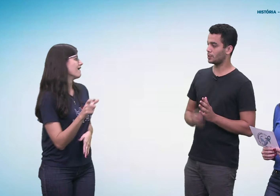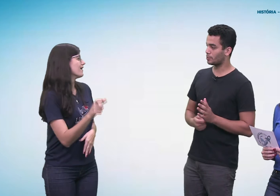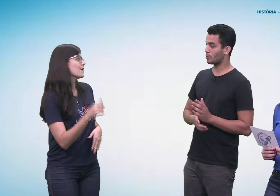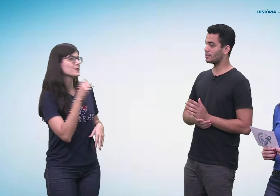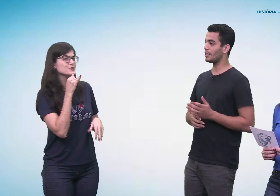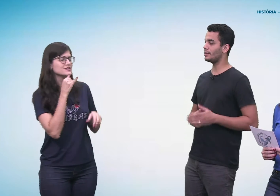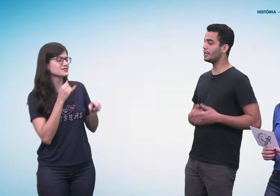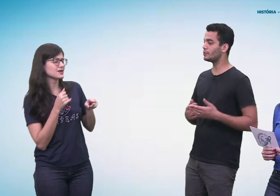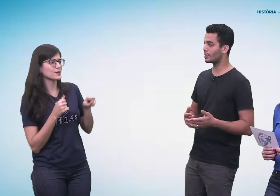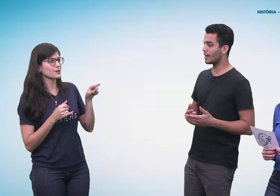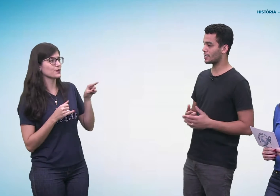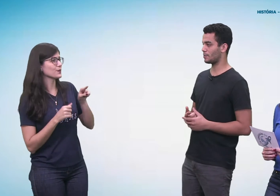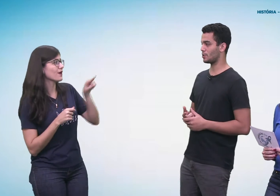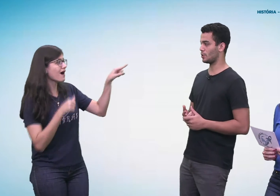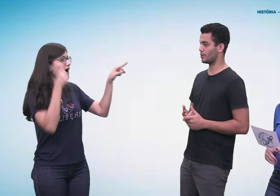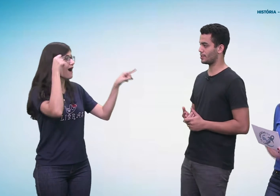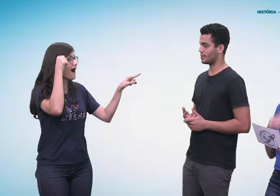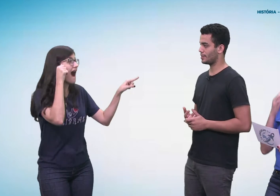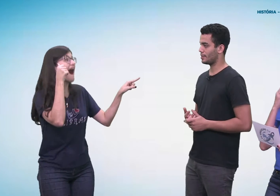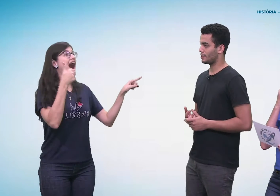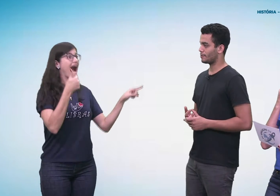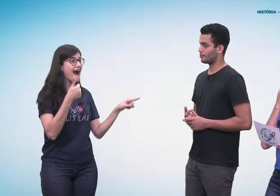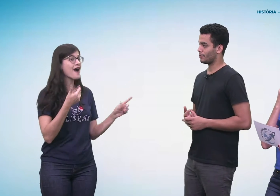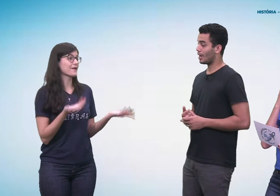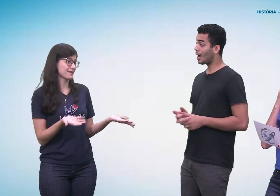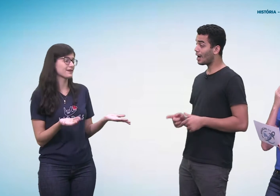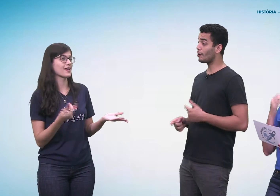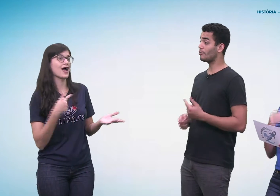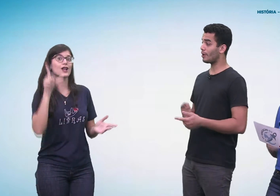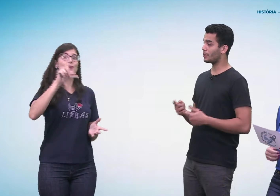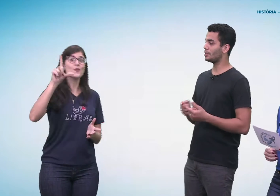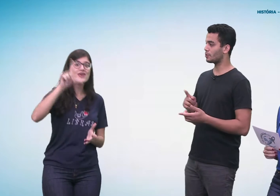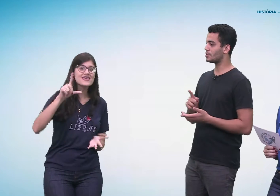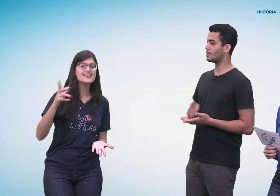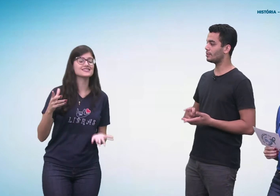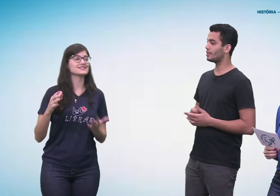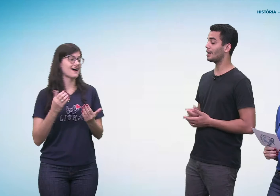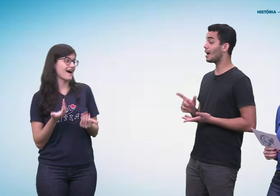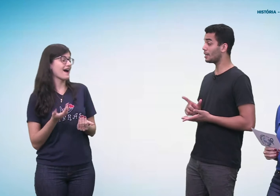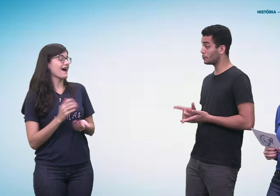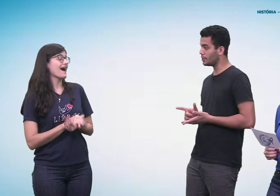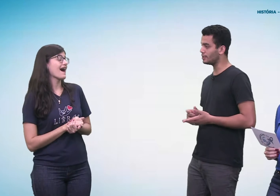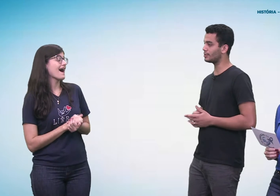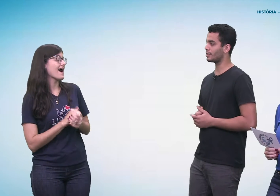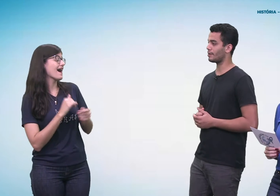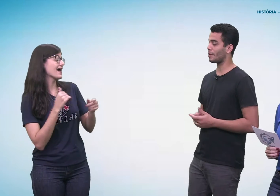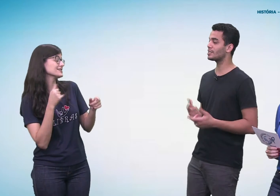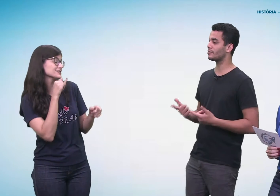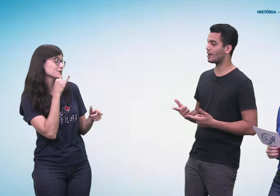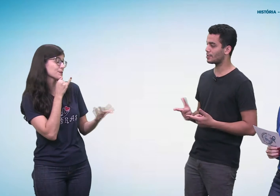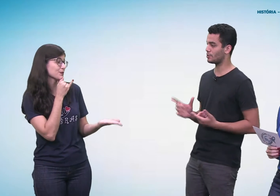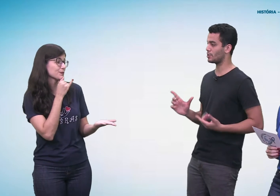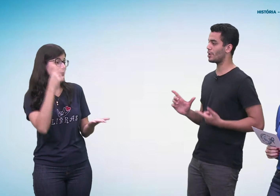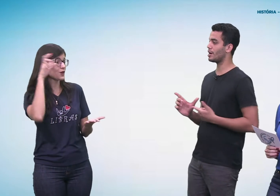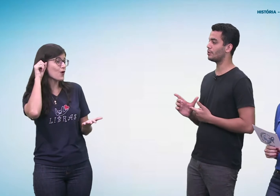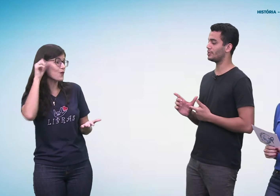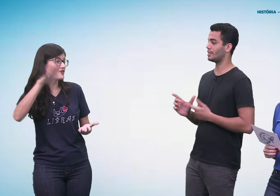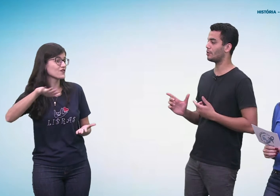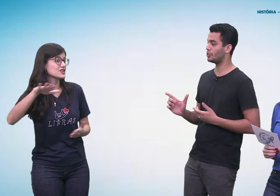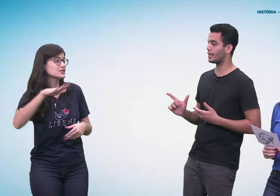para conseguir identificar as pessoas. O Fabrini, consegui entender. Luísa, é mais fácil você olhar o sinal direto